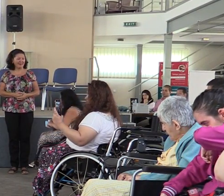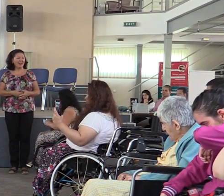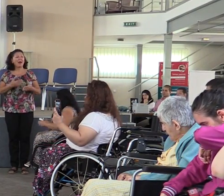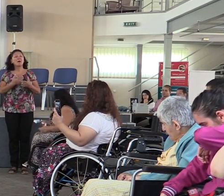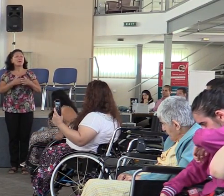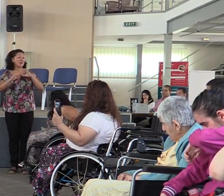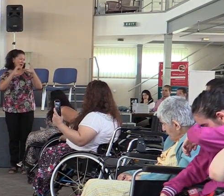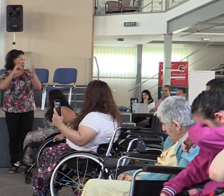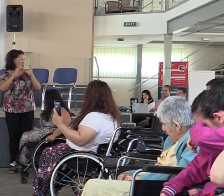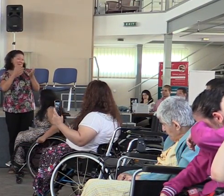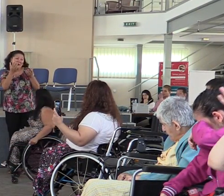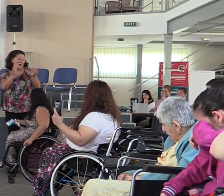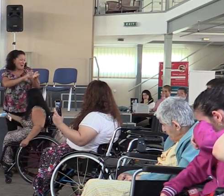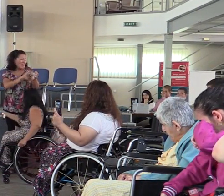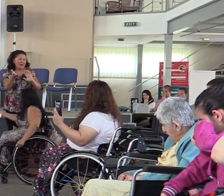Pentru că comunic cu mâinile.